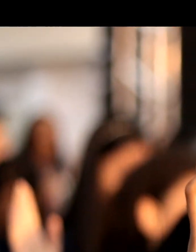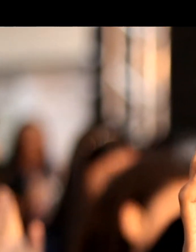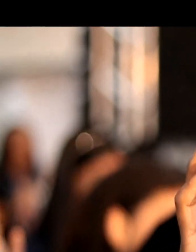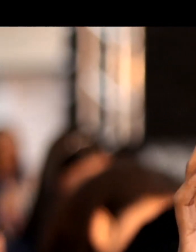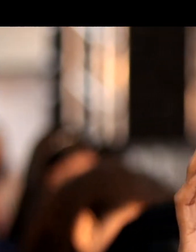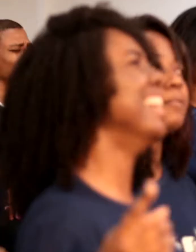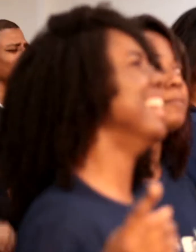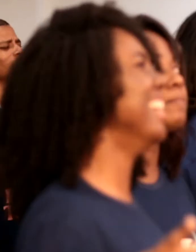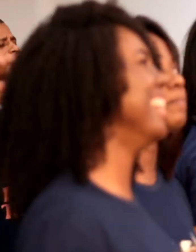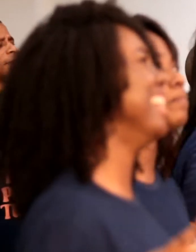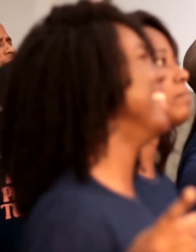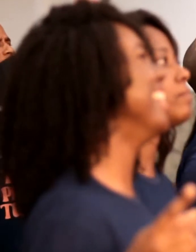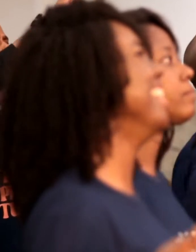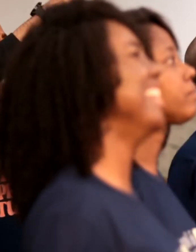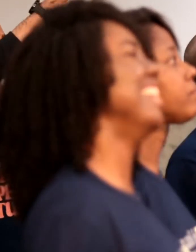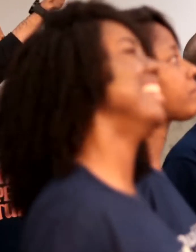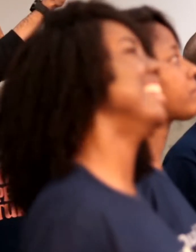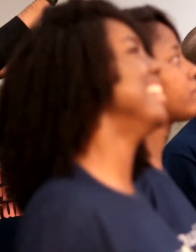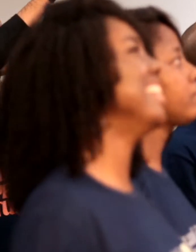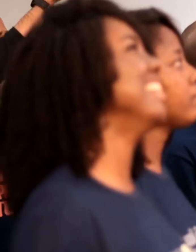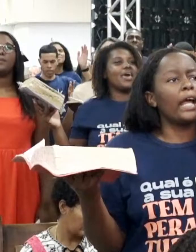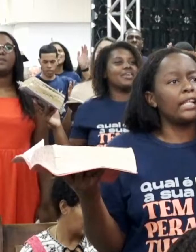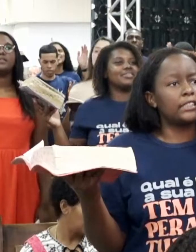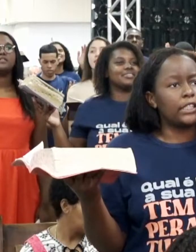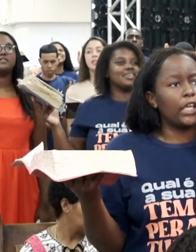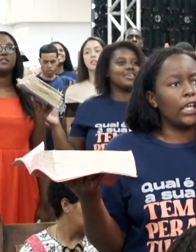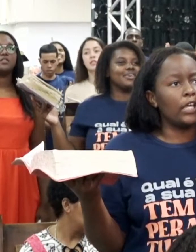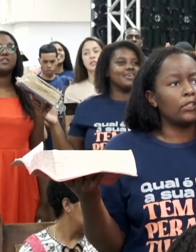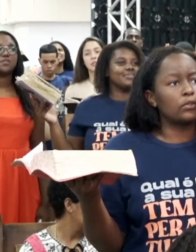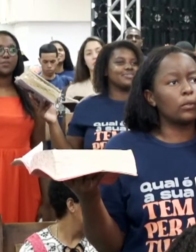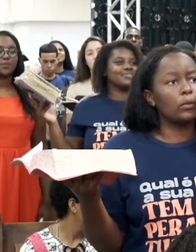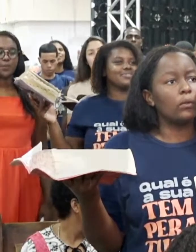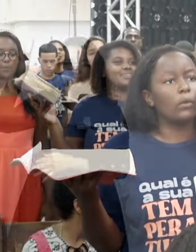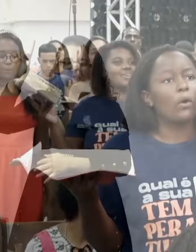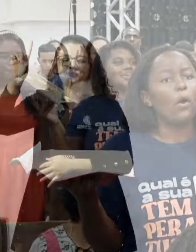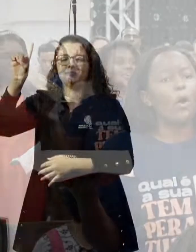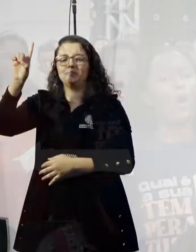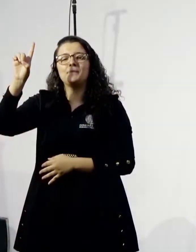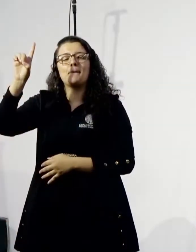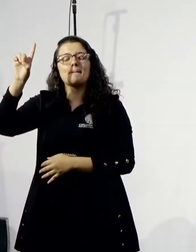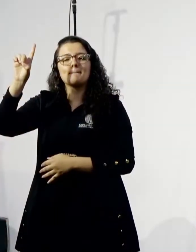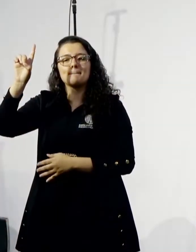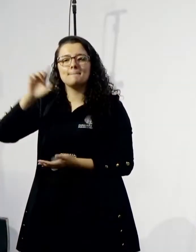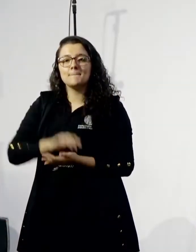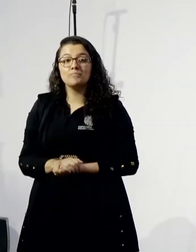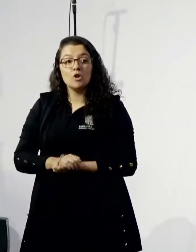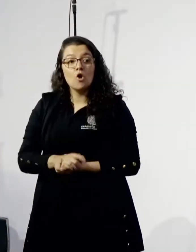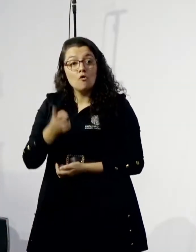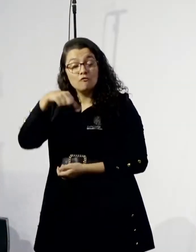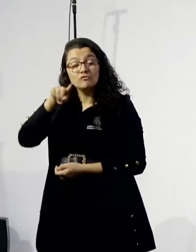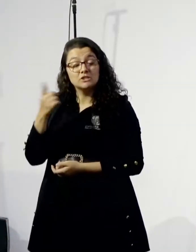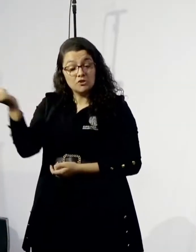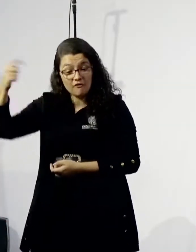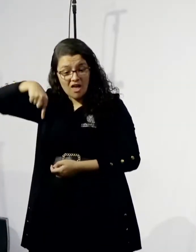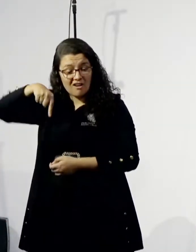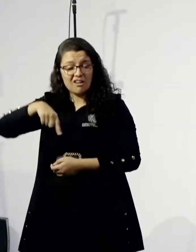essa conferência para nós exaltarmos o nome santo do Senhor. Você veio aqui,